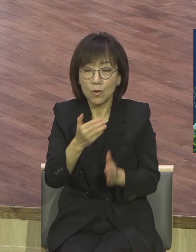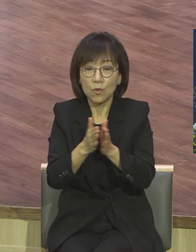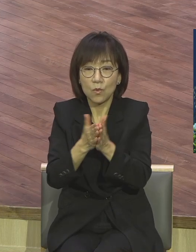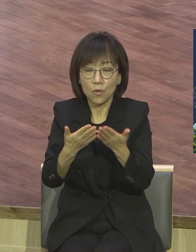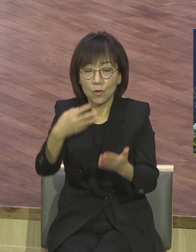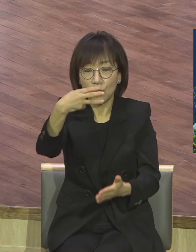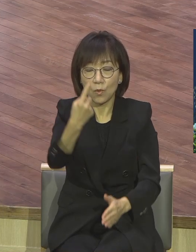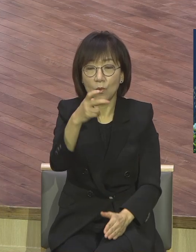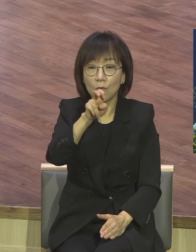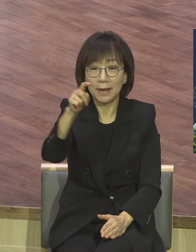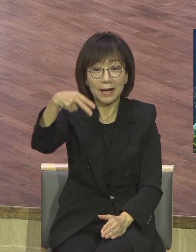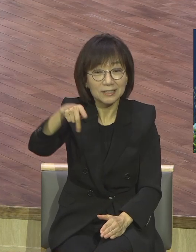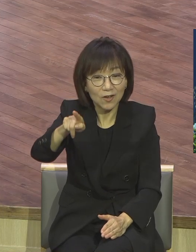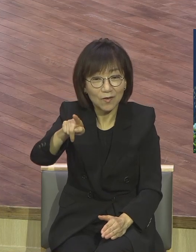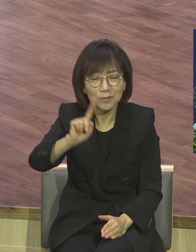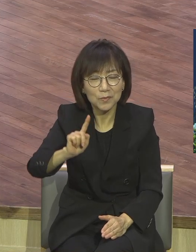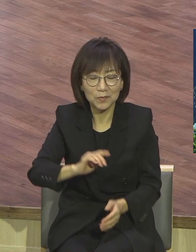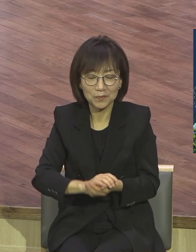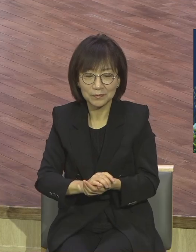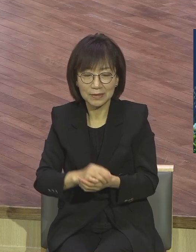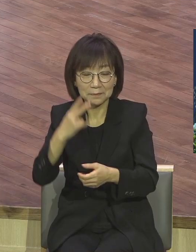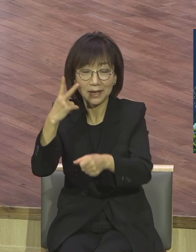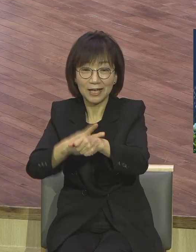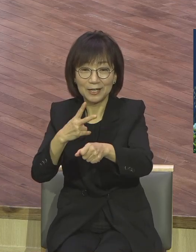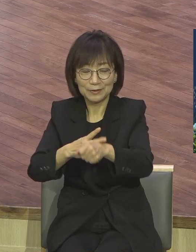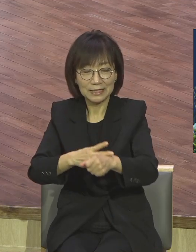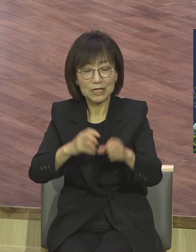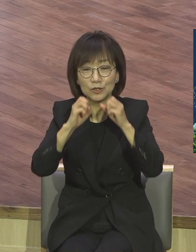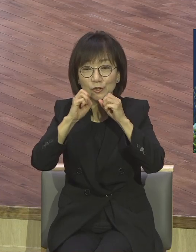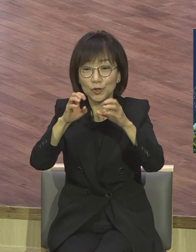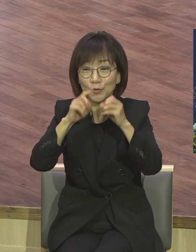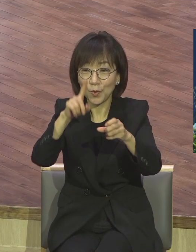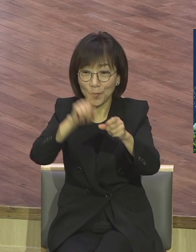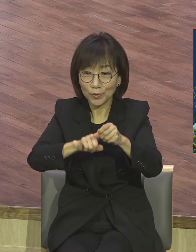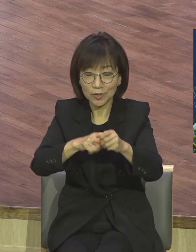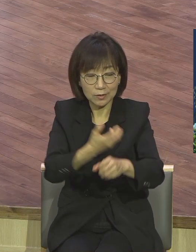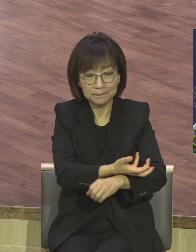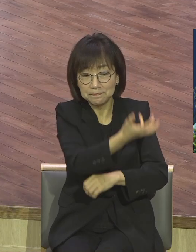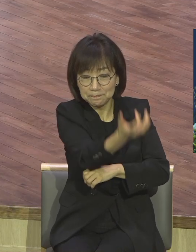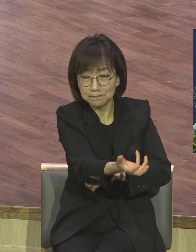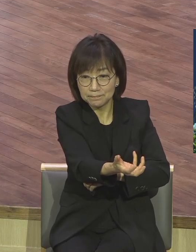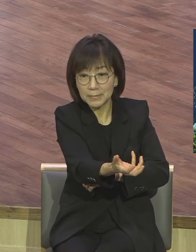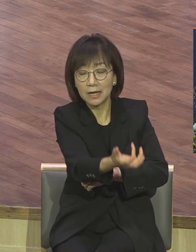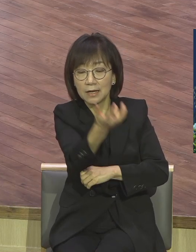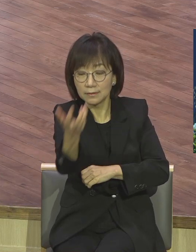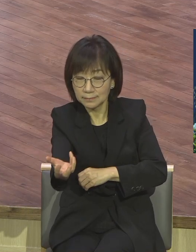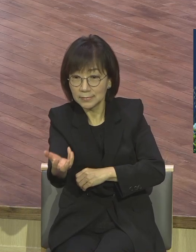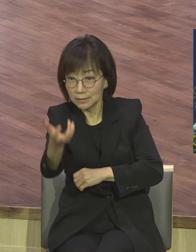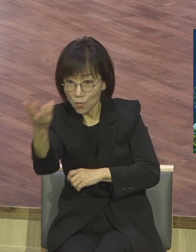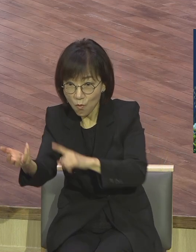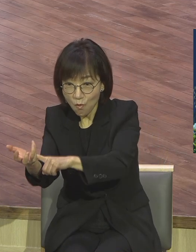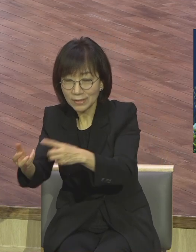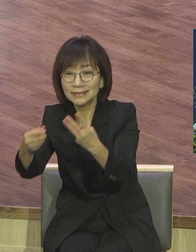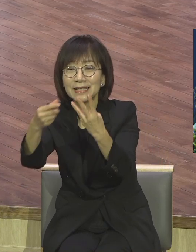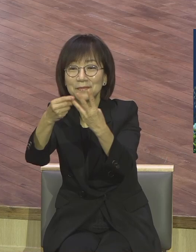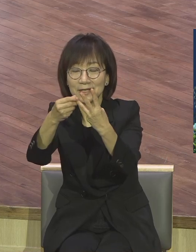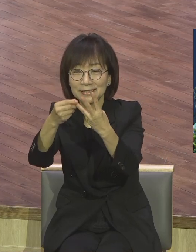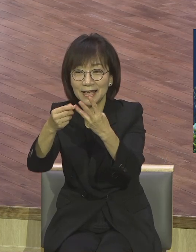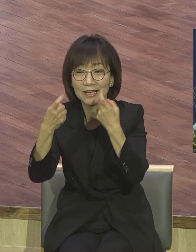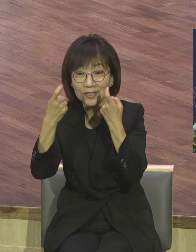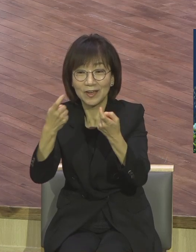바울이 제3차 전도 여행을 그렇게 끝날 무렵쯤에 고린도라는 지역에서